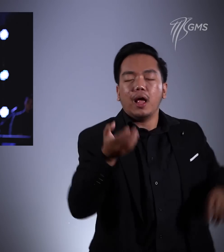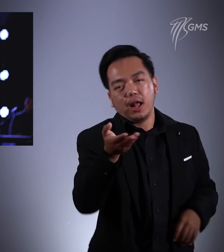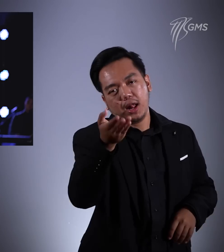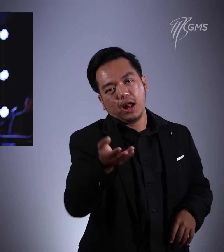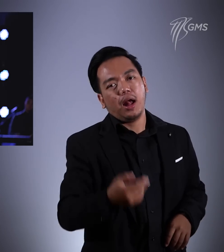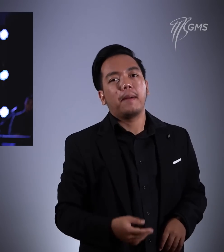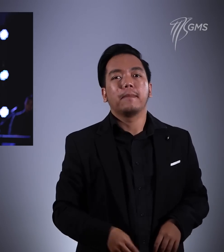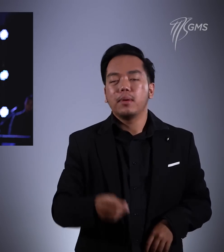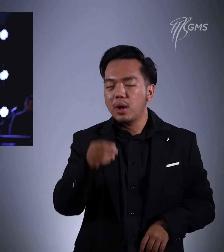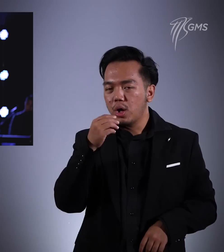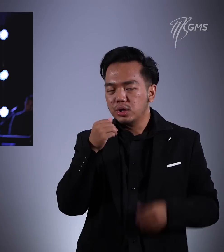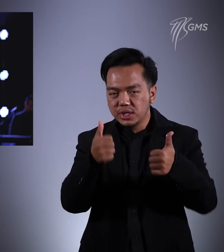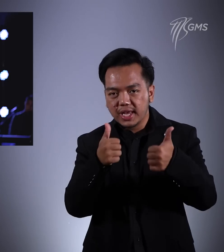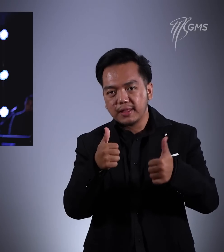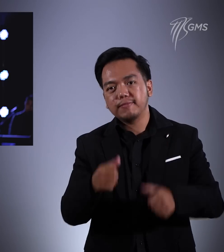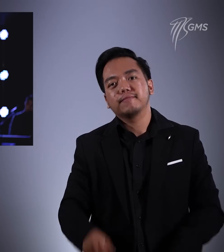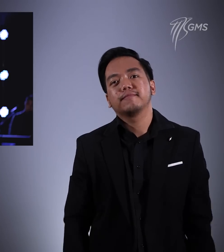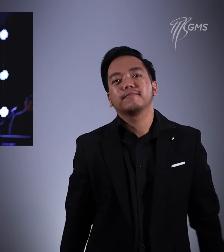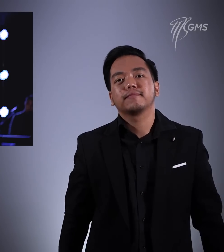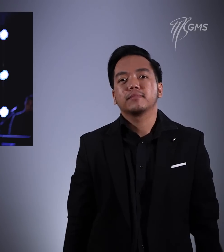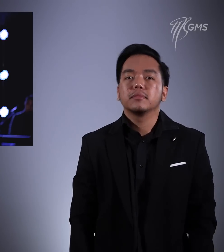Habakuk ini ajari kita gimana memamah